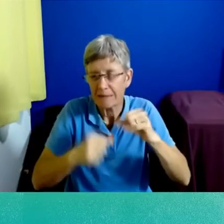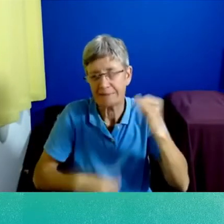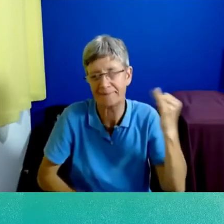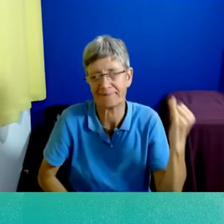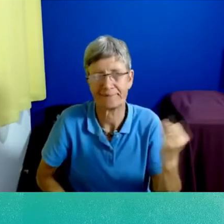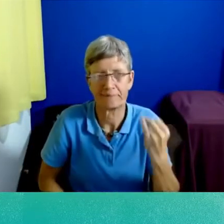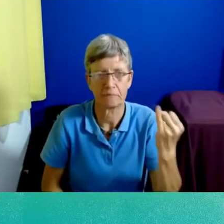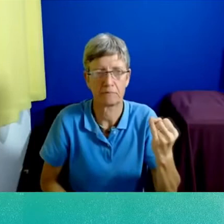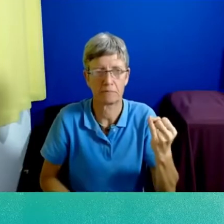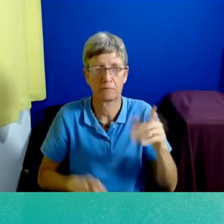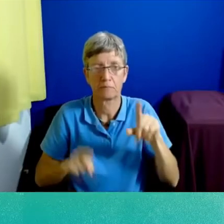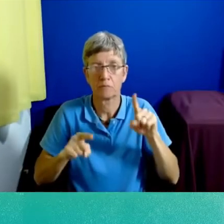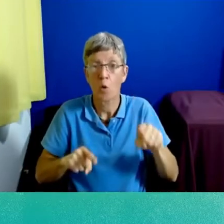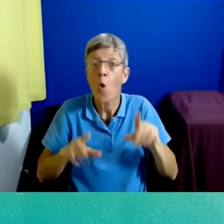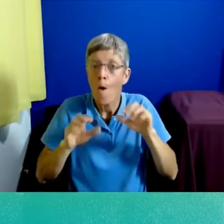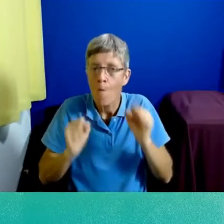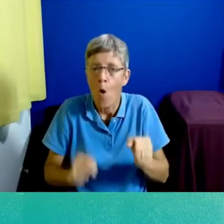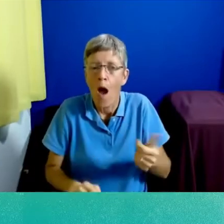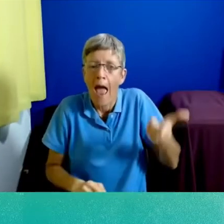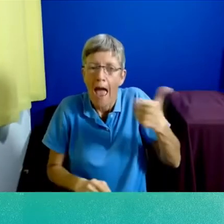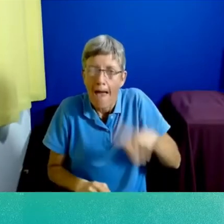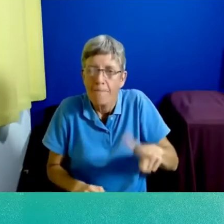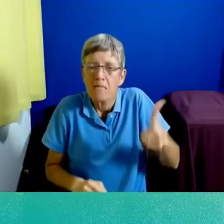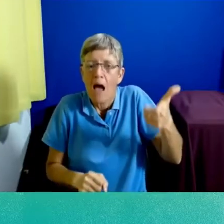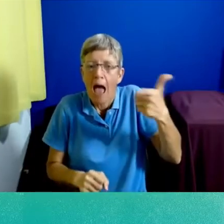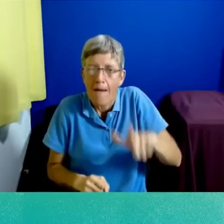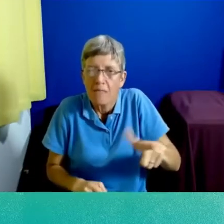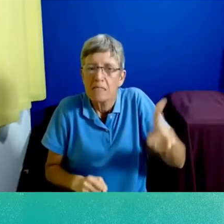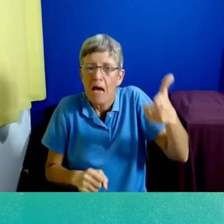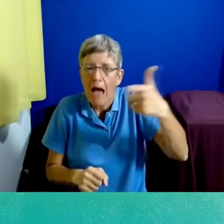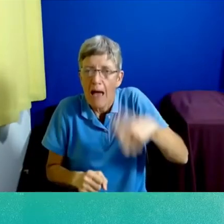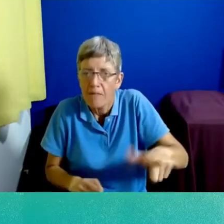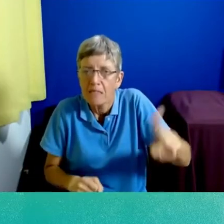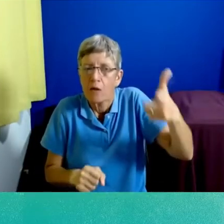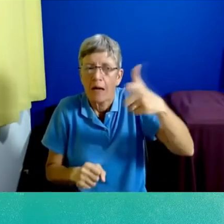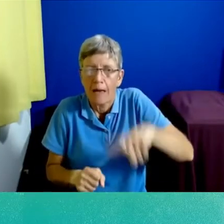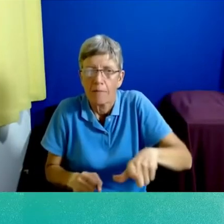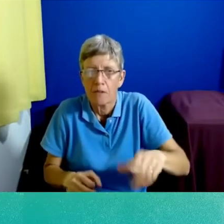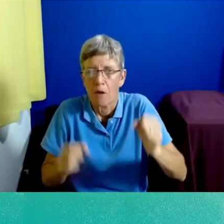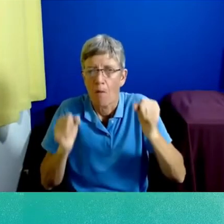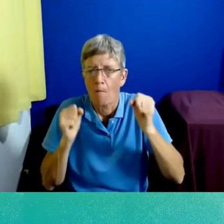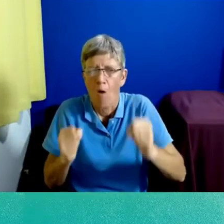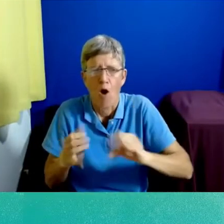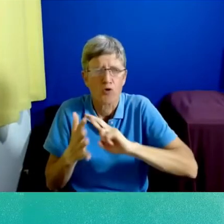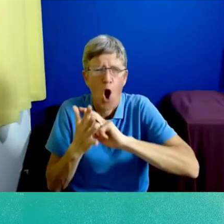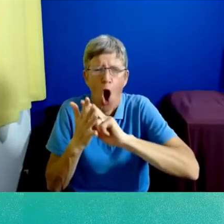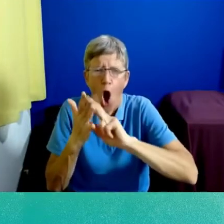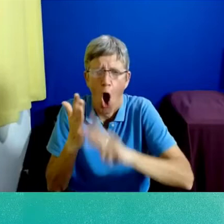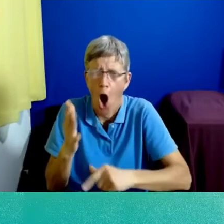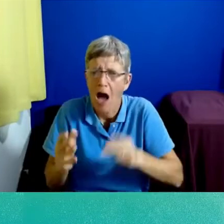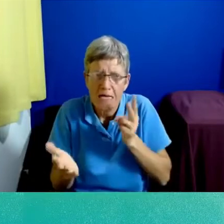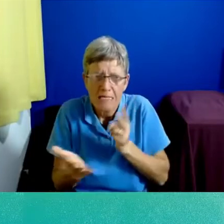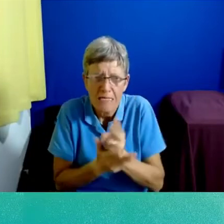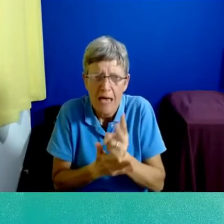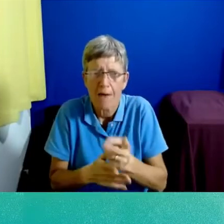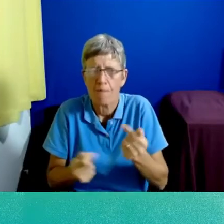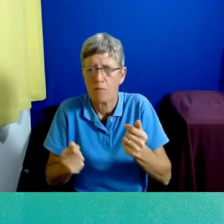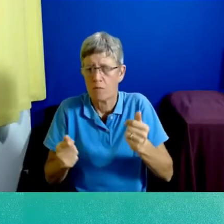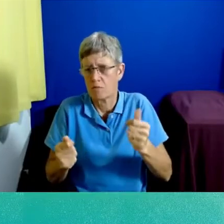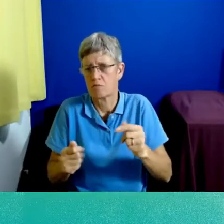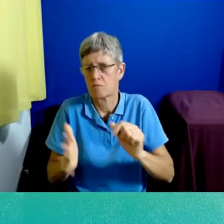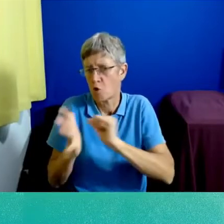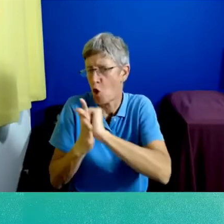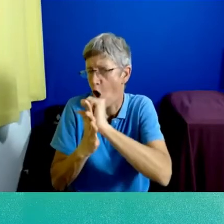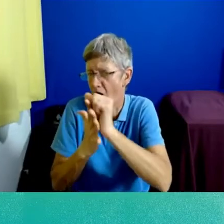posição da árvore, se ela está de frente, como você está em posição também a algum objeto, isso você pode